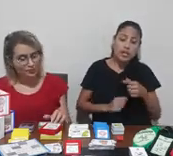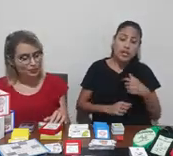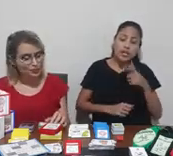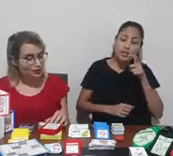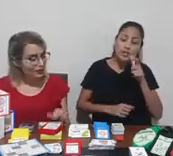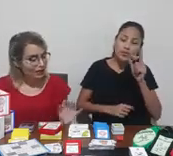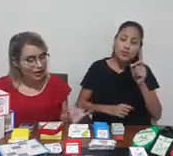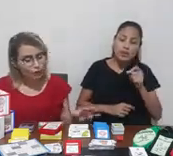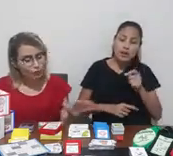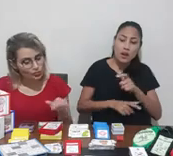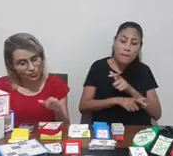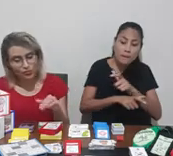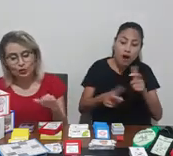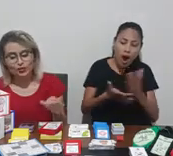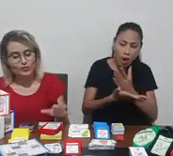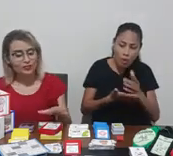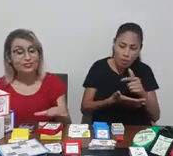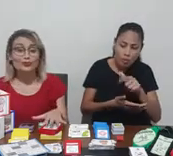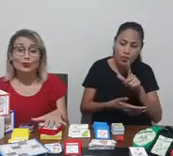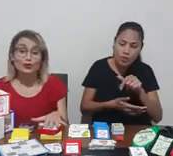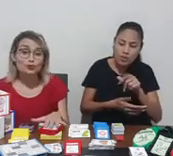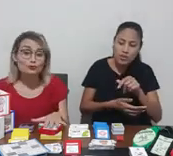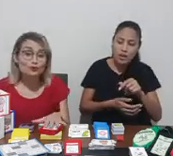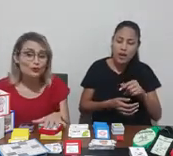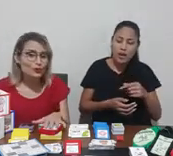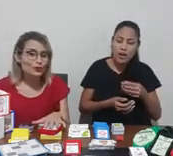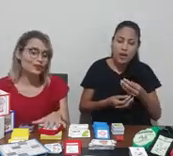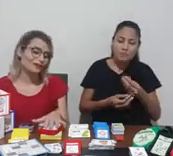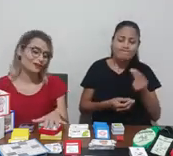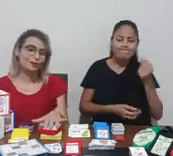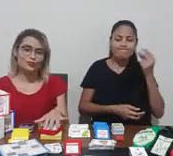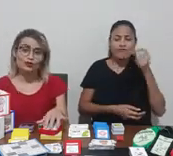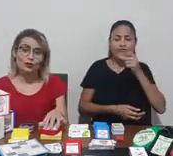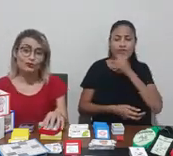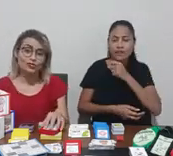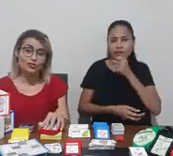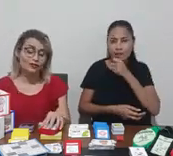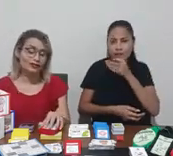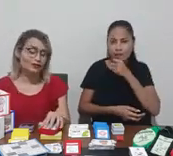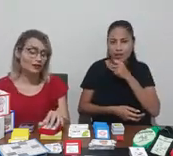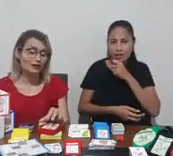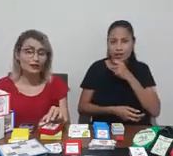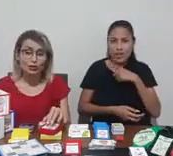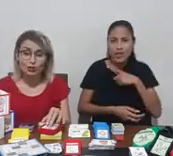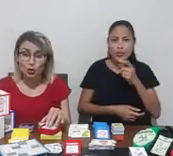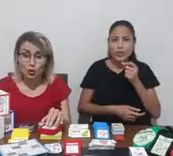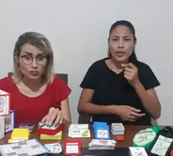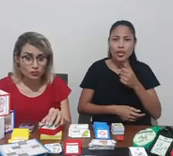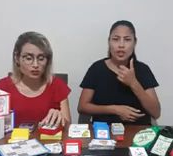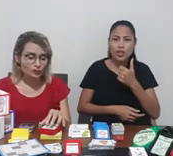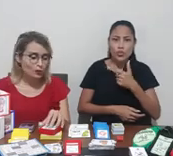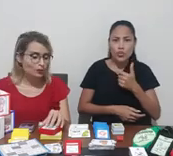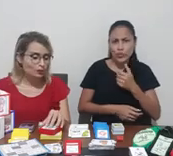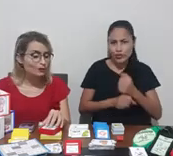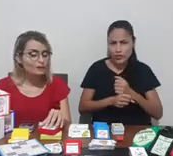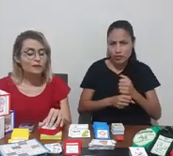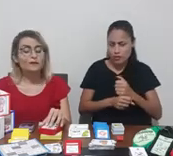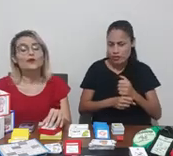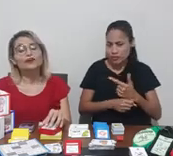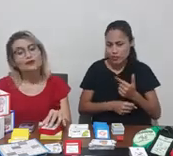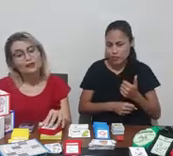maioria alguns desses joguinhos aqui são joguinhos muito antigos. São joguinhos que já têm aqui 12 anos